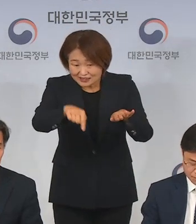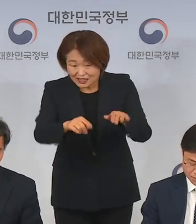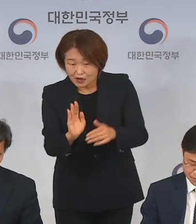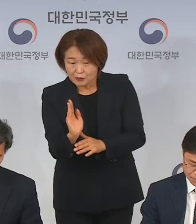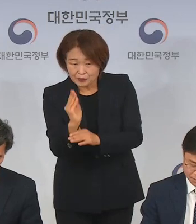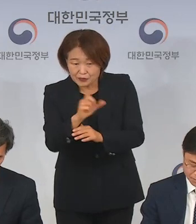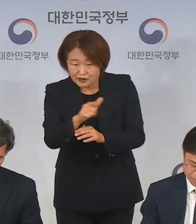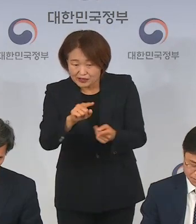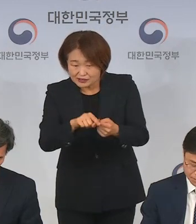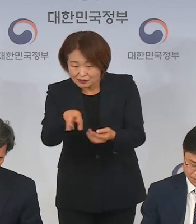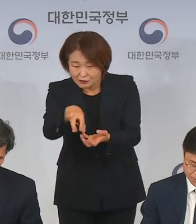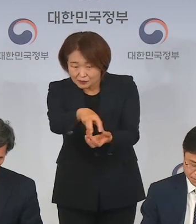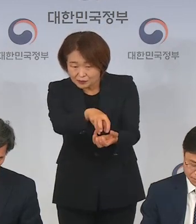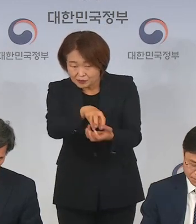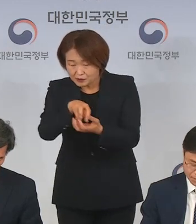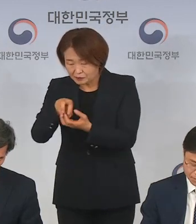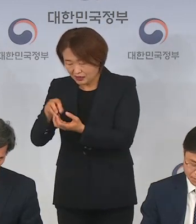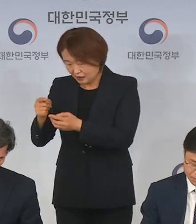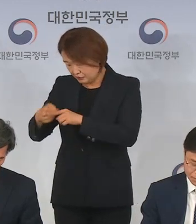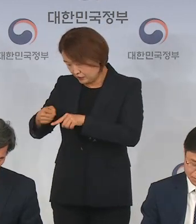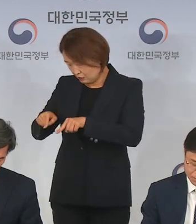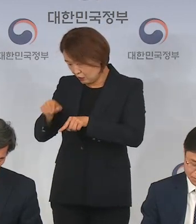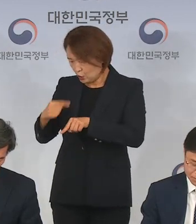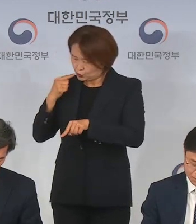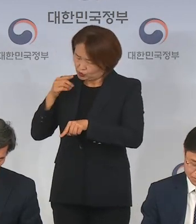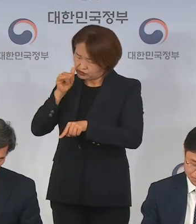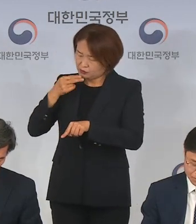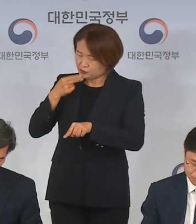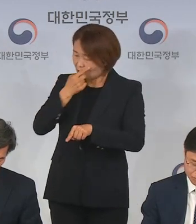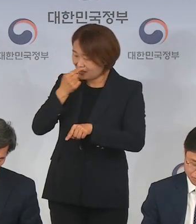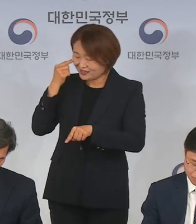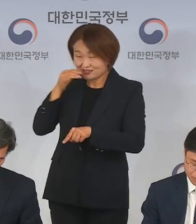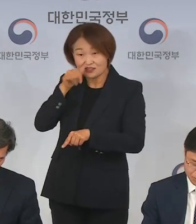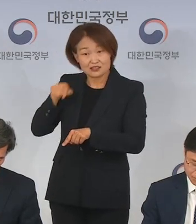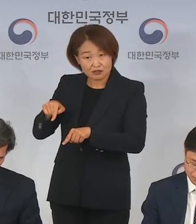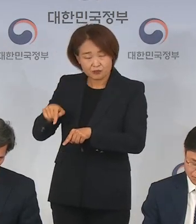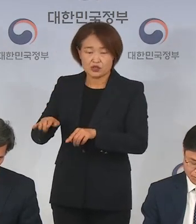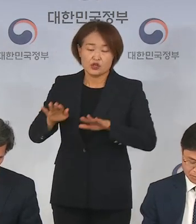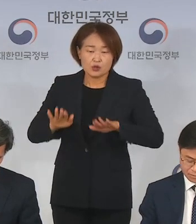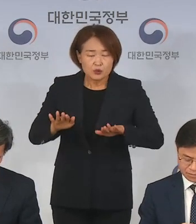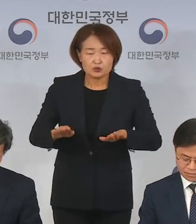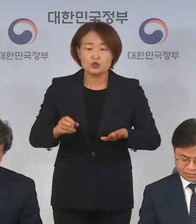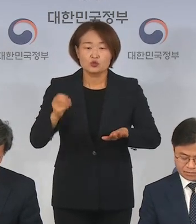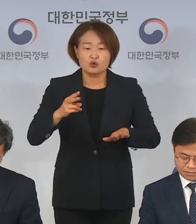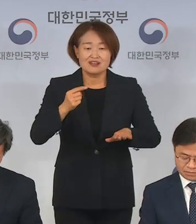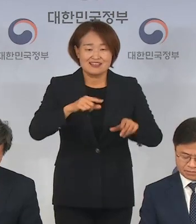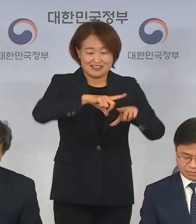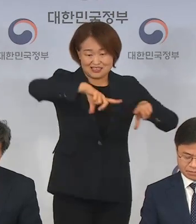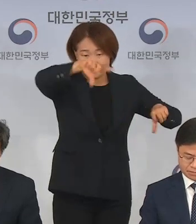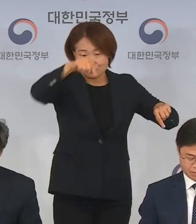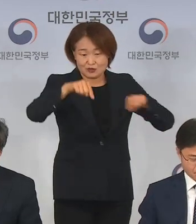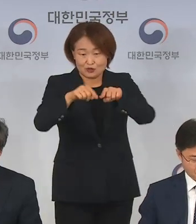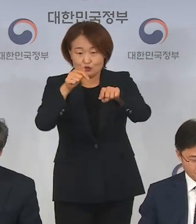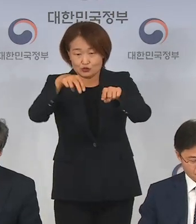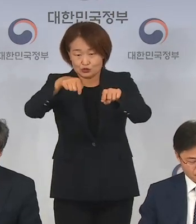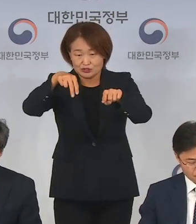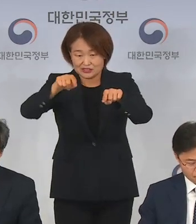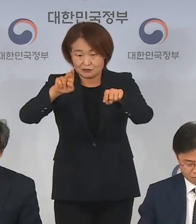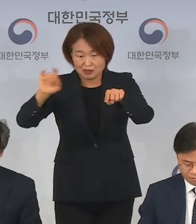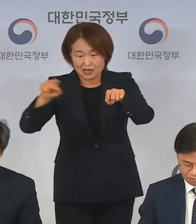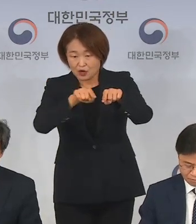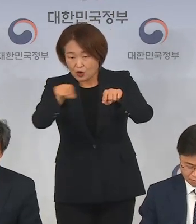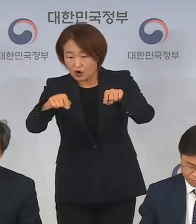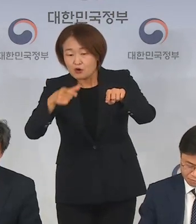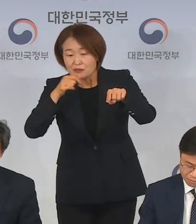총리나 국무조정실장의 발언도 있었지만 이번에 가서 시료 채취에 대한 입장 그것도 하나 정리해 주시고